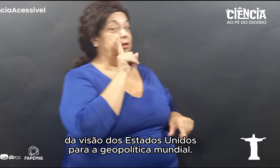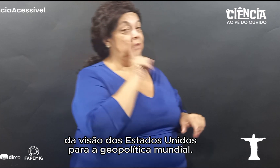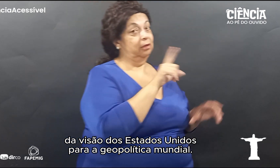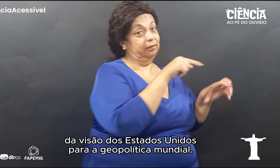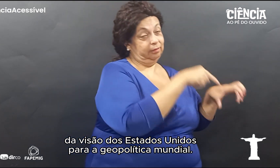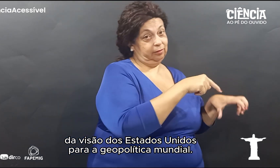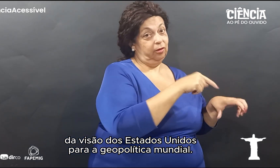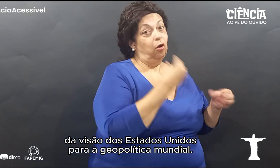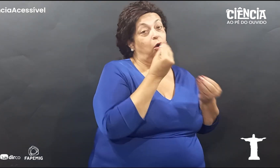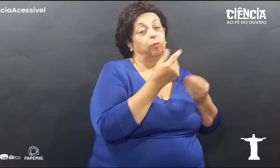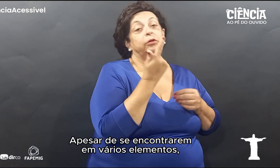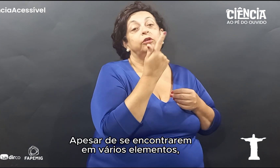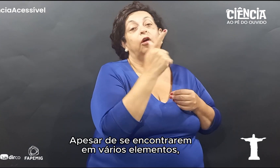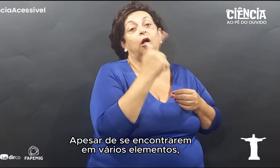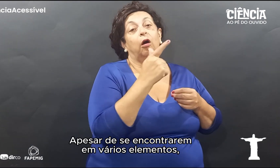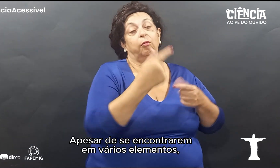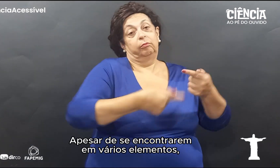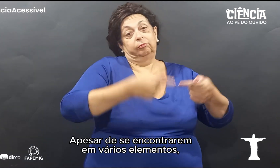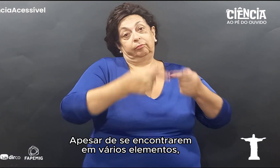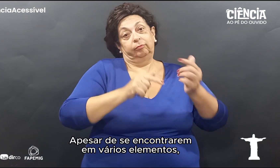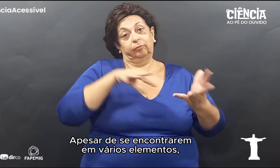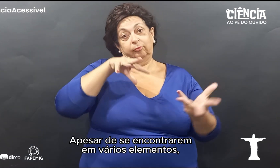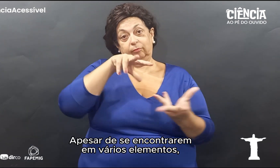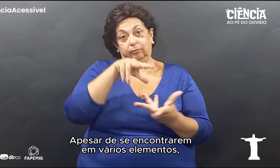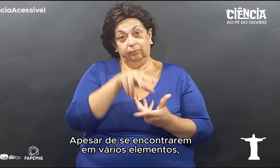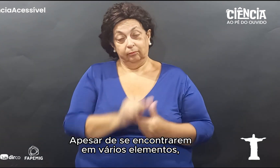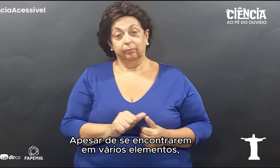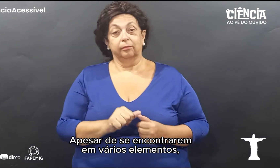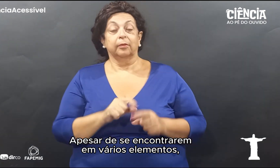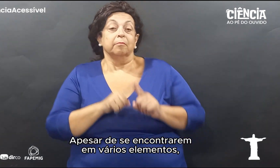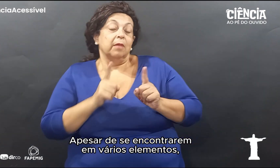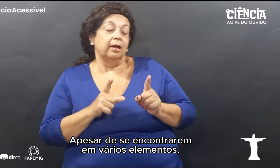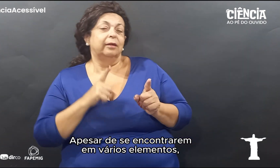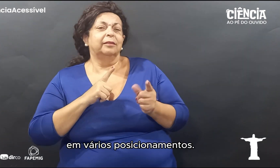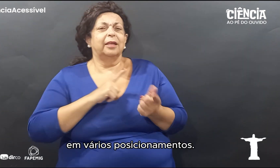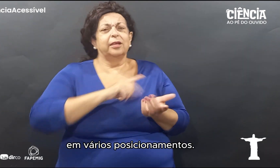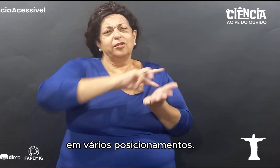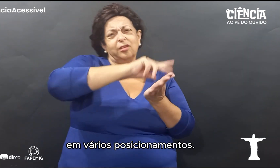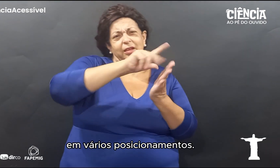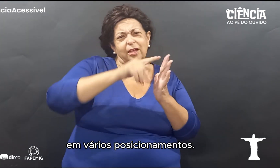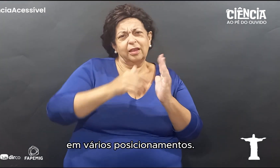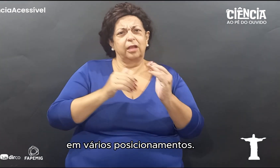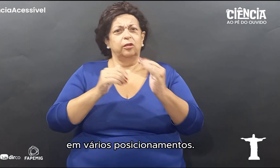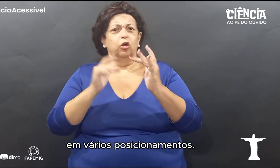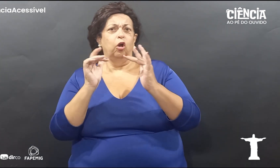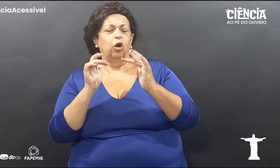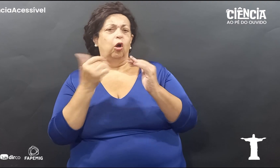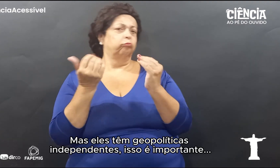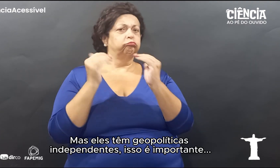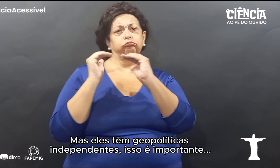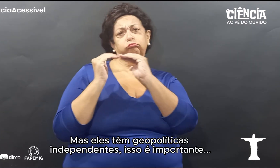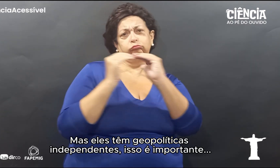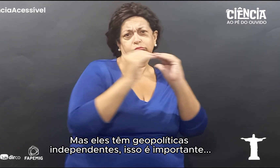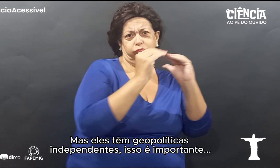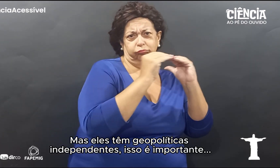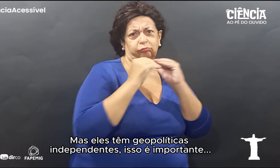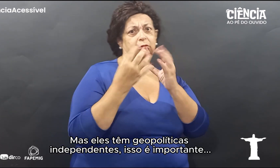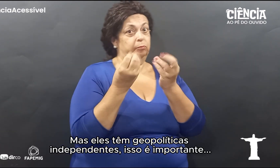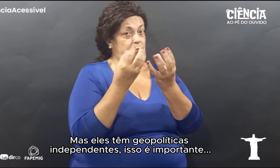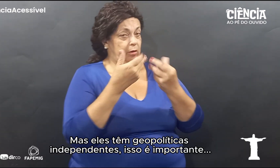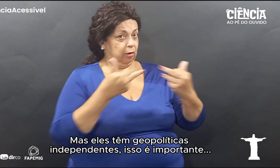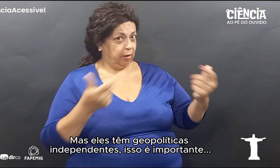para a geopolítica mundial, apesar de se encontrarem em vários elementos, em vários posicionamentos. Mas eles